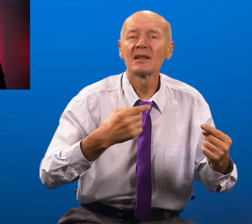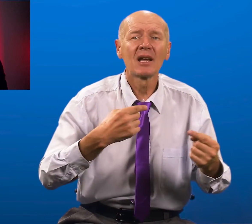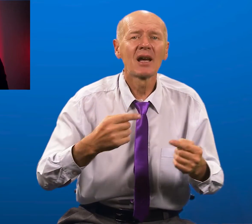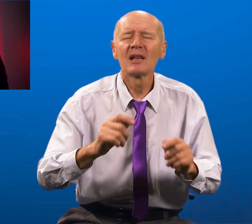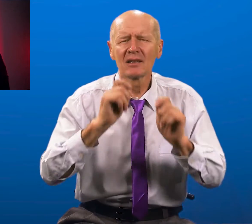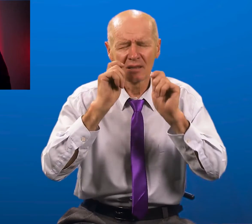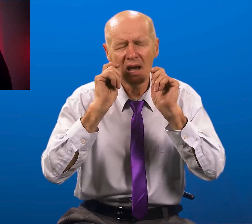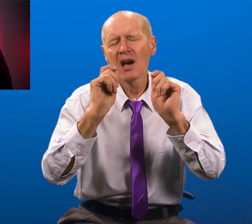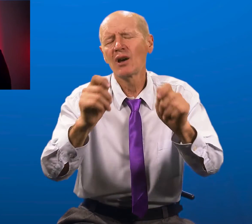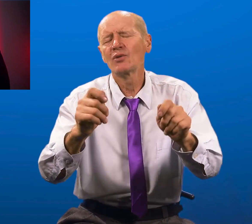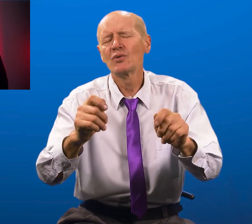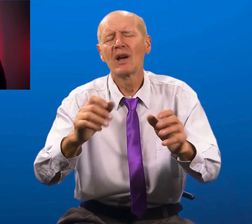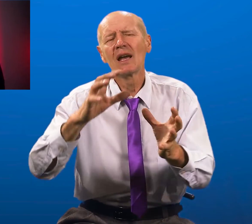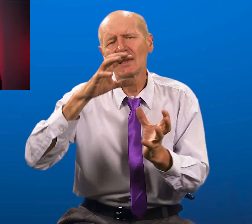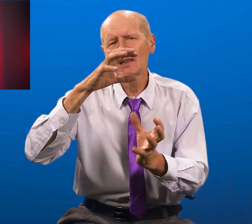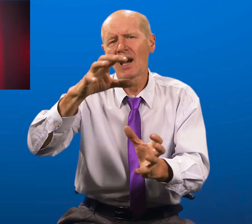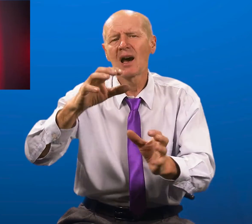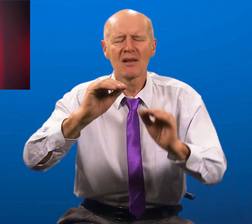коварство мира.